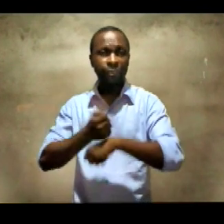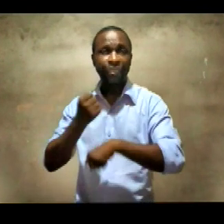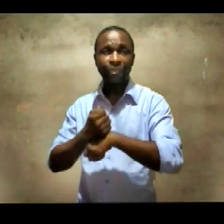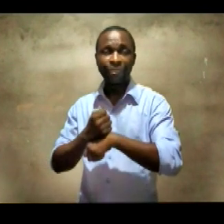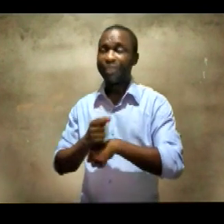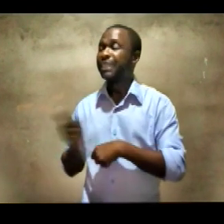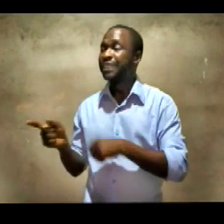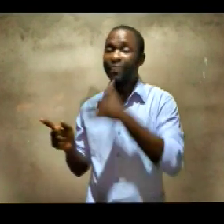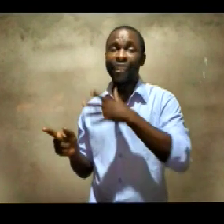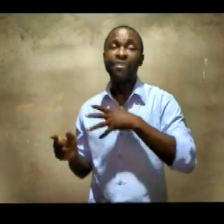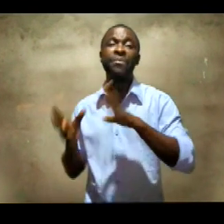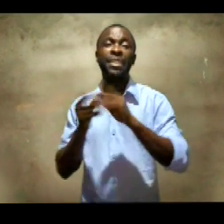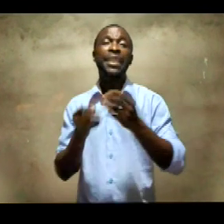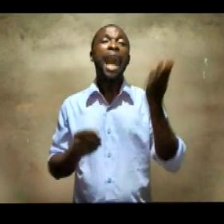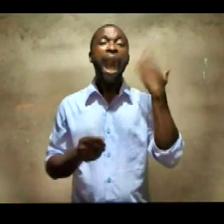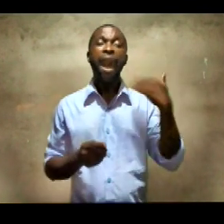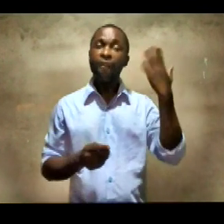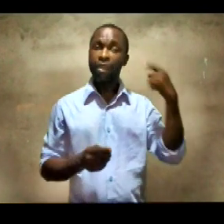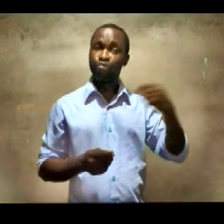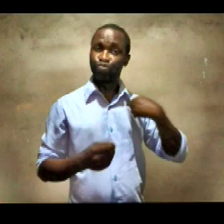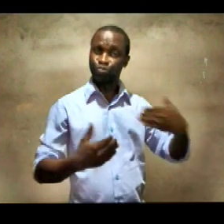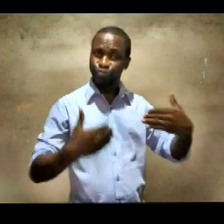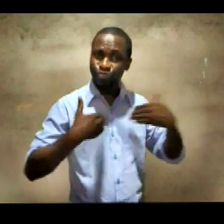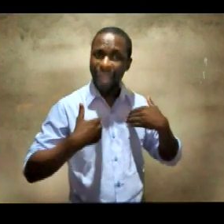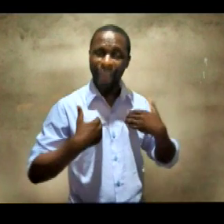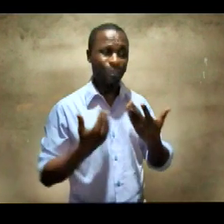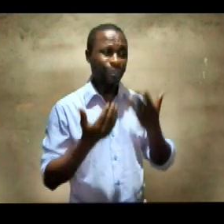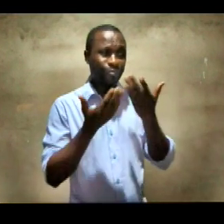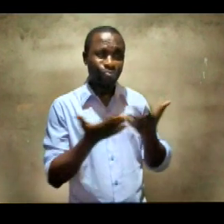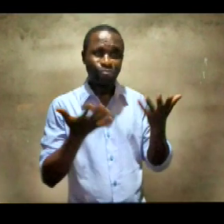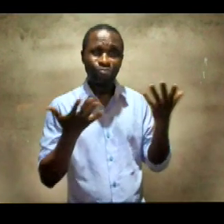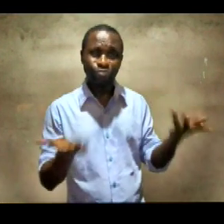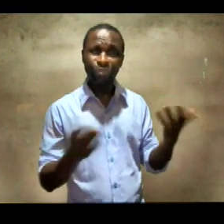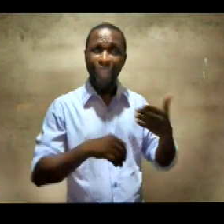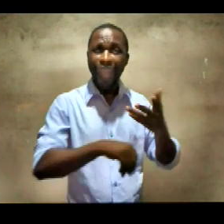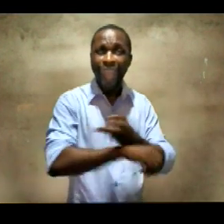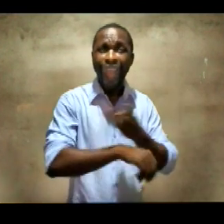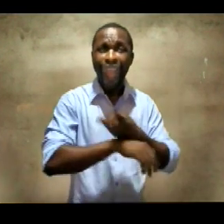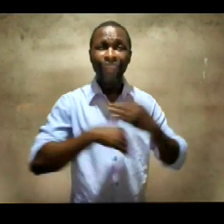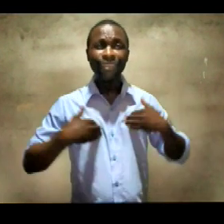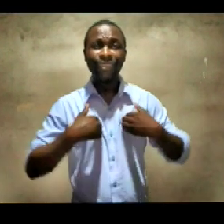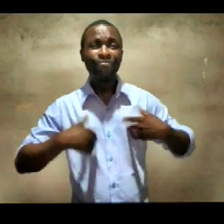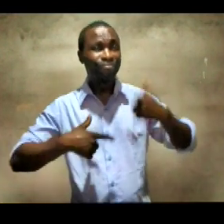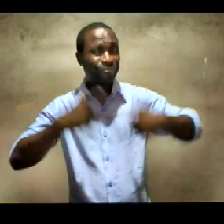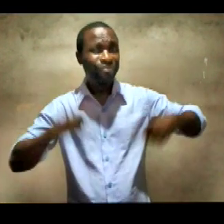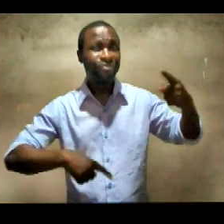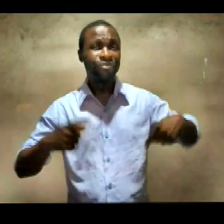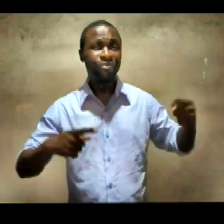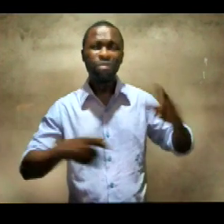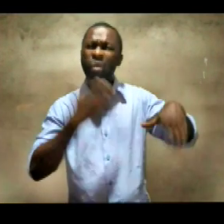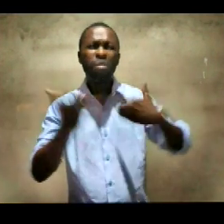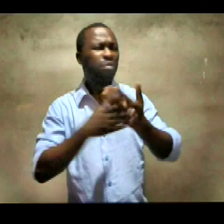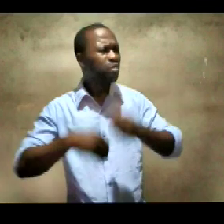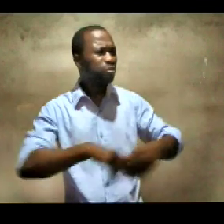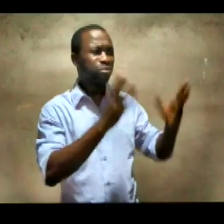J'ai vendu mes animaux pour payer la scolarité de mes enfants. N'ayant plus d'animaux, je suis partie afin d'aider ma famille. Après plusieurs essais, j'ai réalisé que ça ne marchait pas